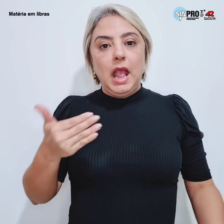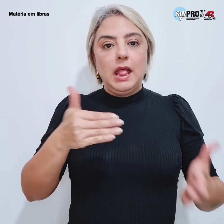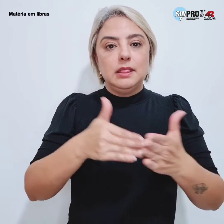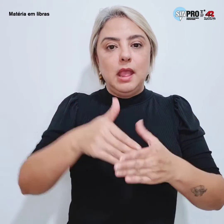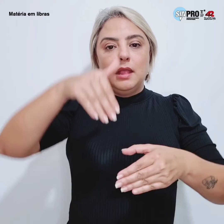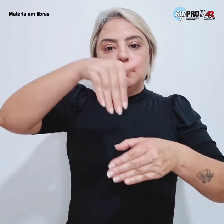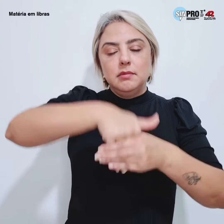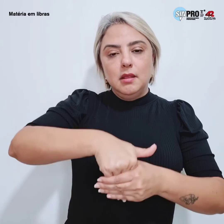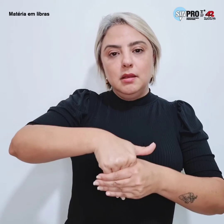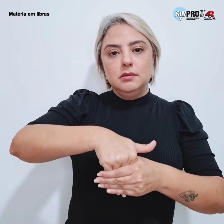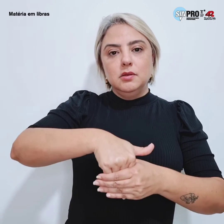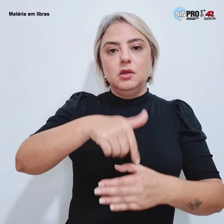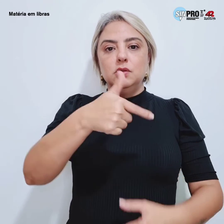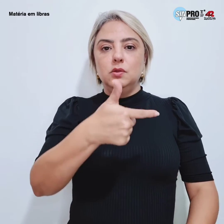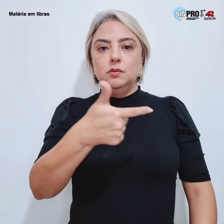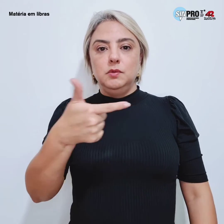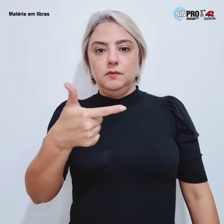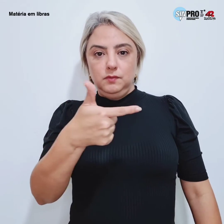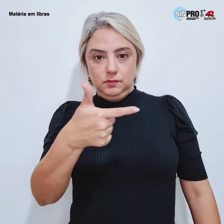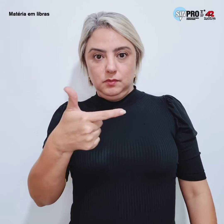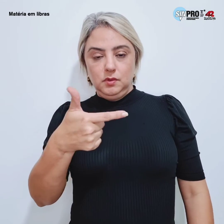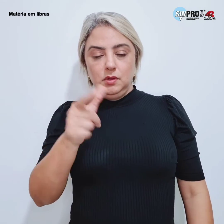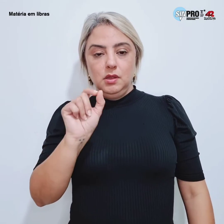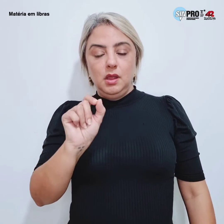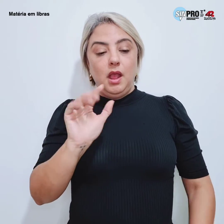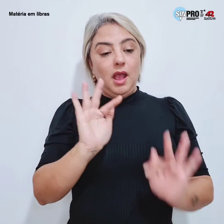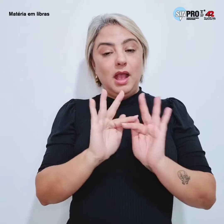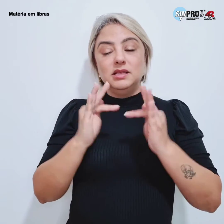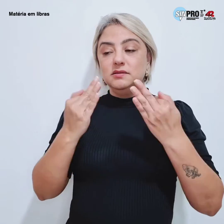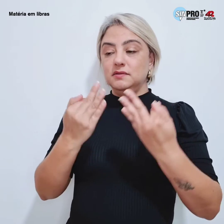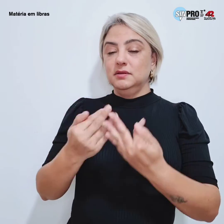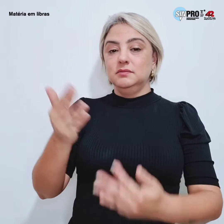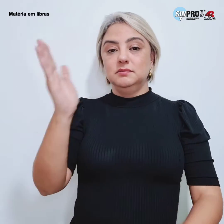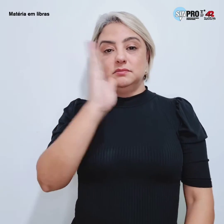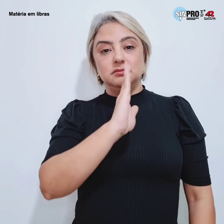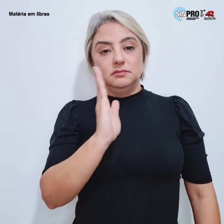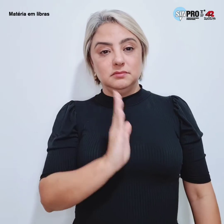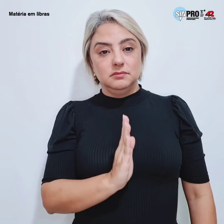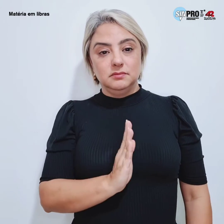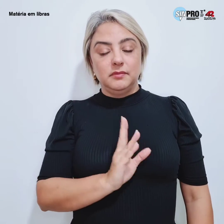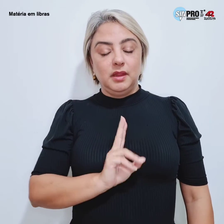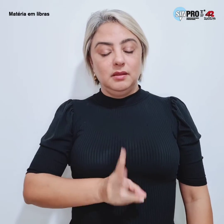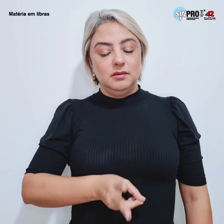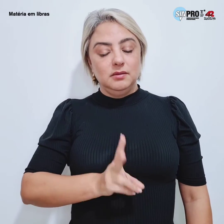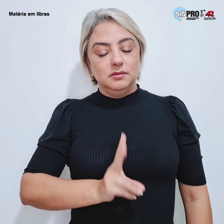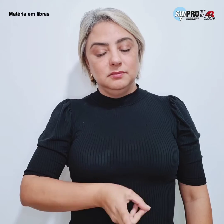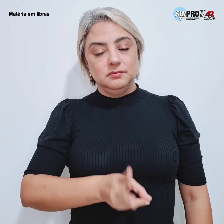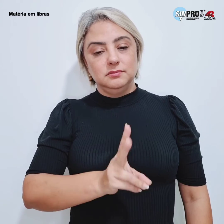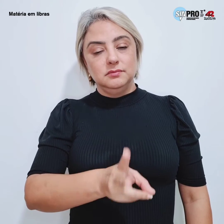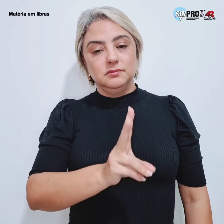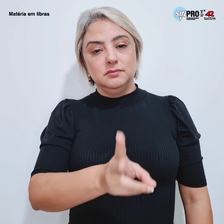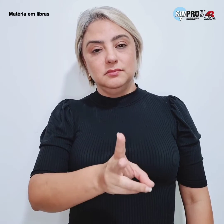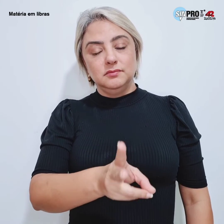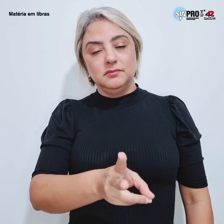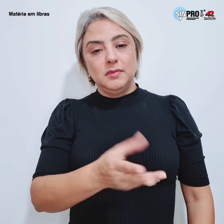as eleições de 2022, as famílias brasileiras continuarão